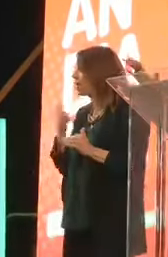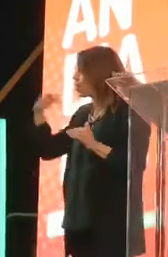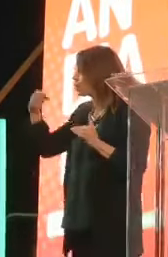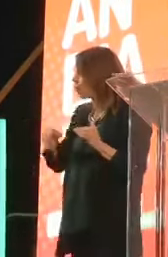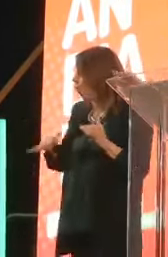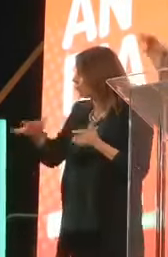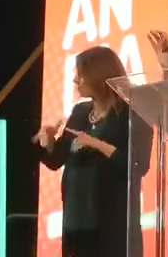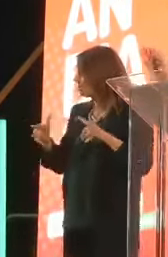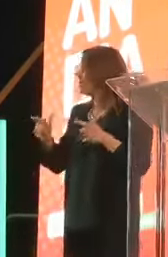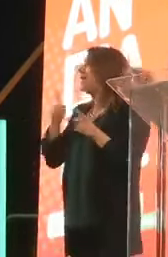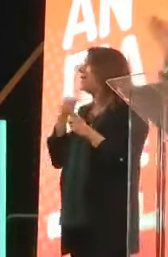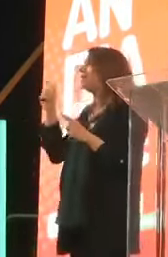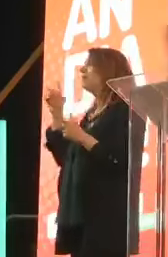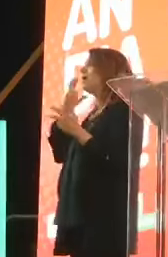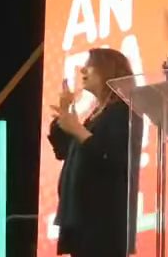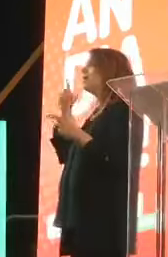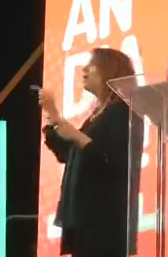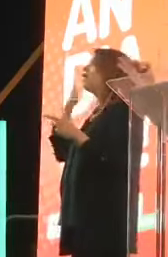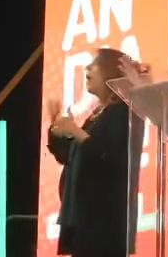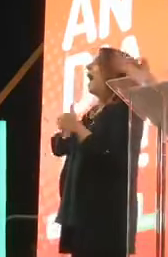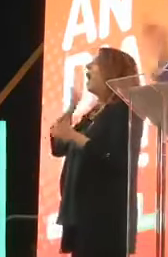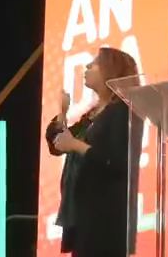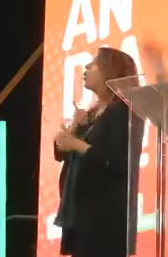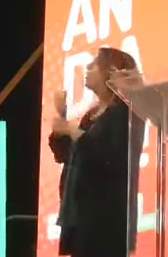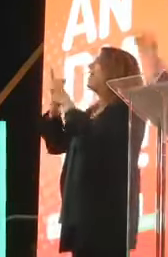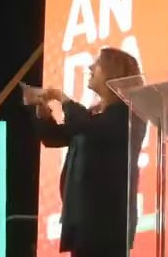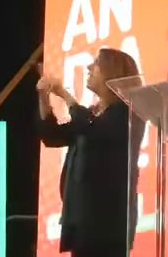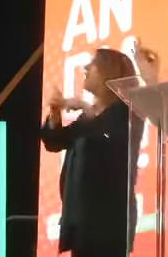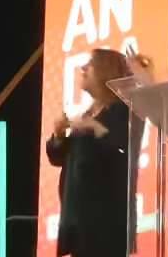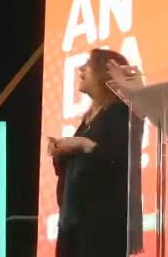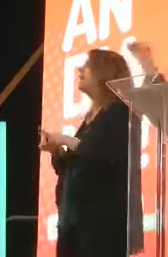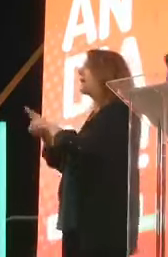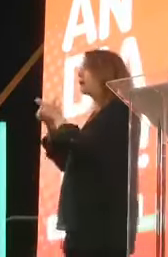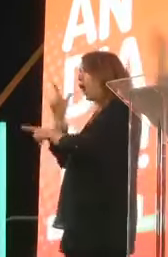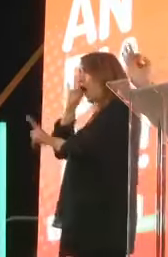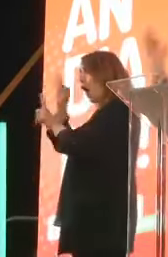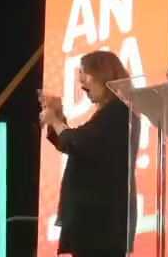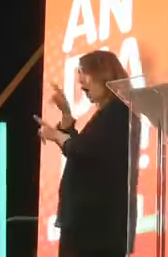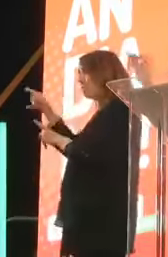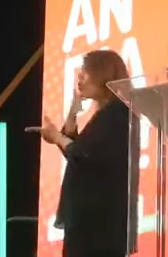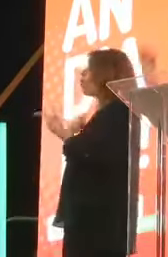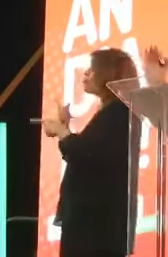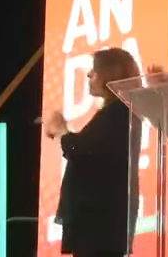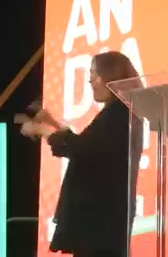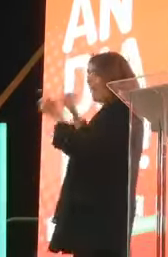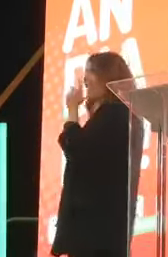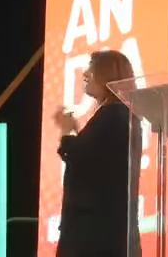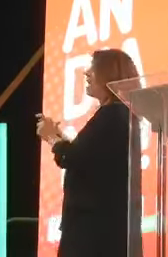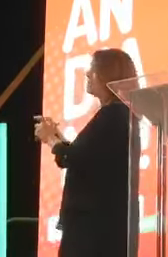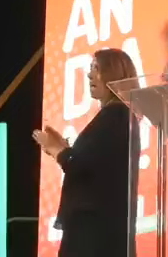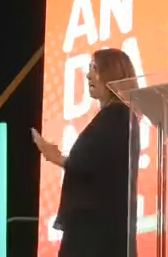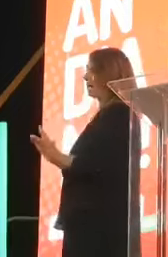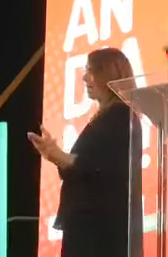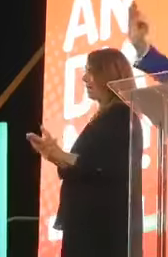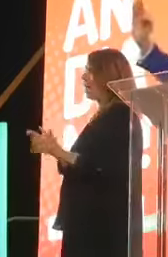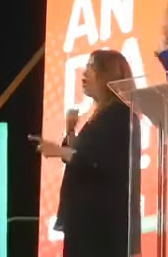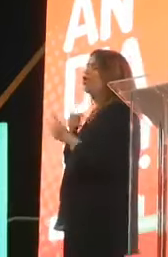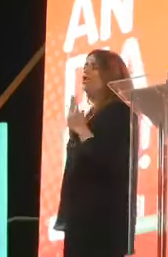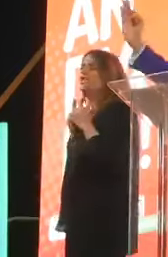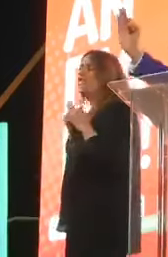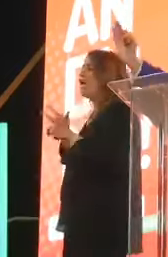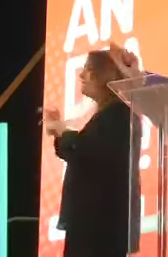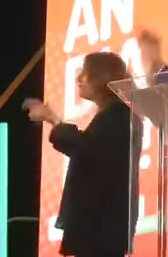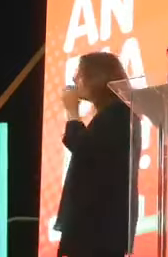torta portano avanti una devastante autonomia differenziata che dobbiamo fermare con tutta la nostra forza, perché